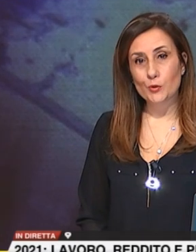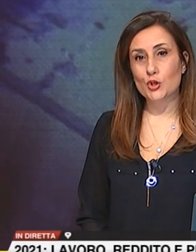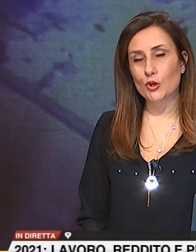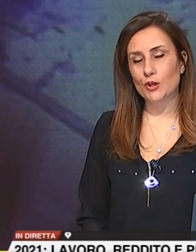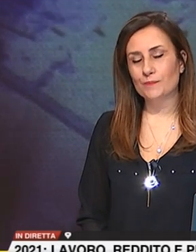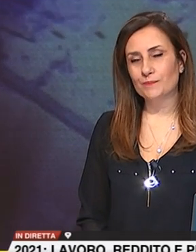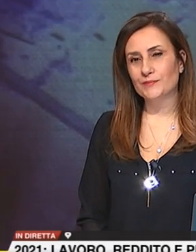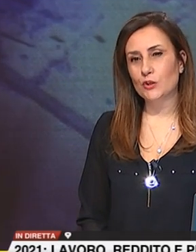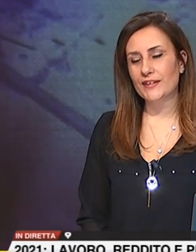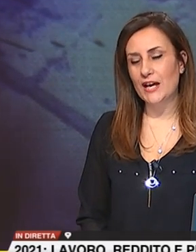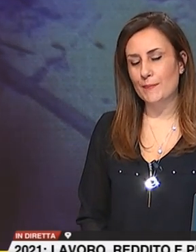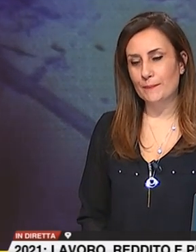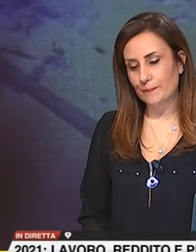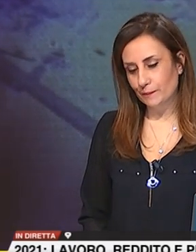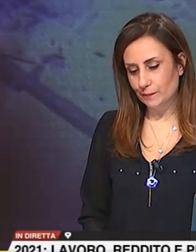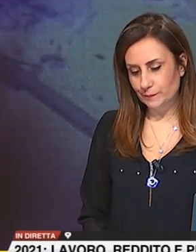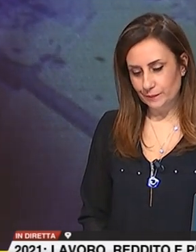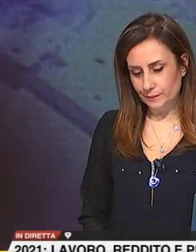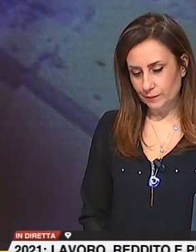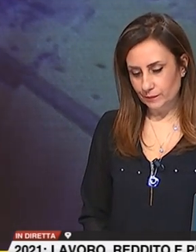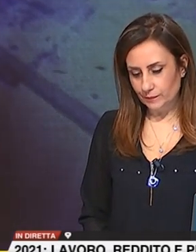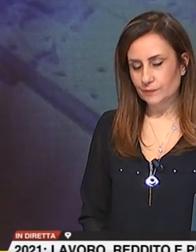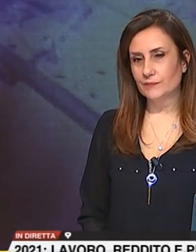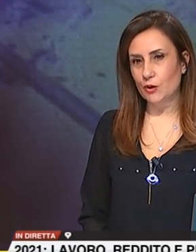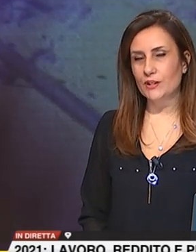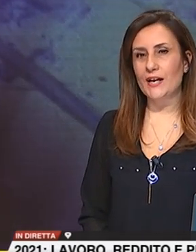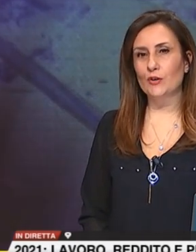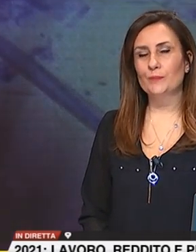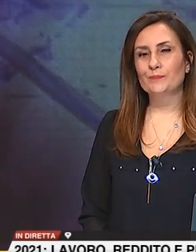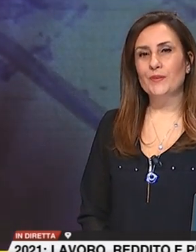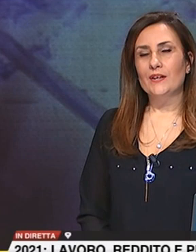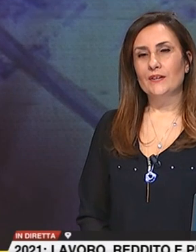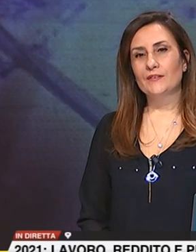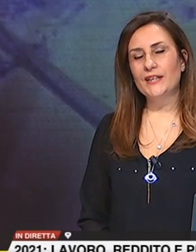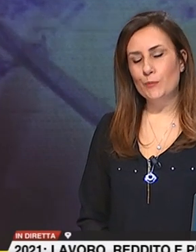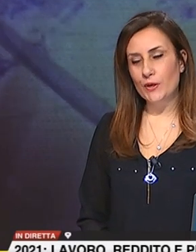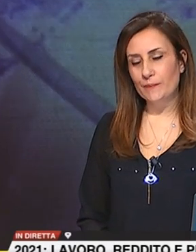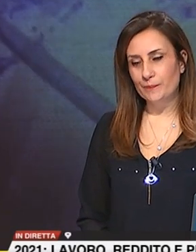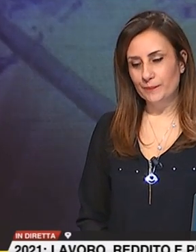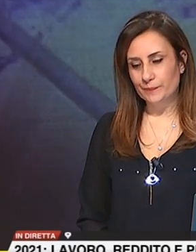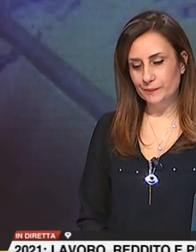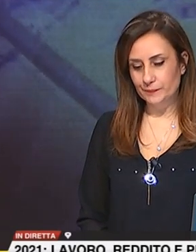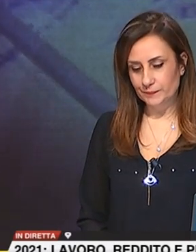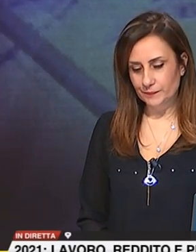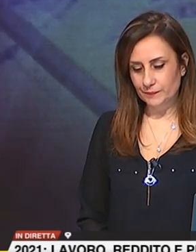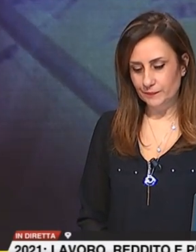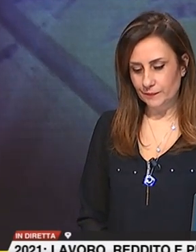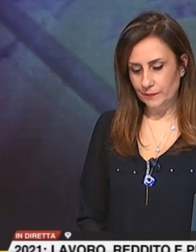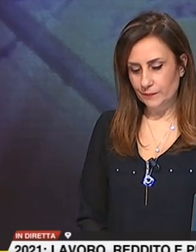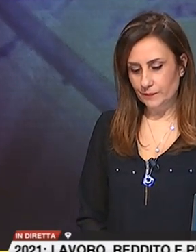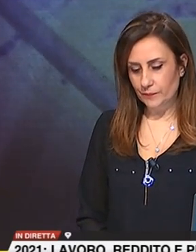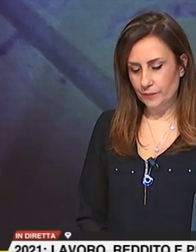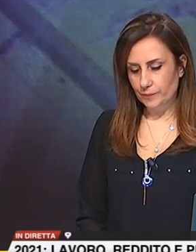Buongiorno. Buongiorno, da dove chiama? Da Conegliano. Da Conegliano. Dica pure. Sì.